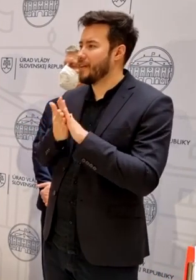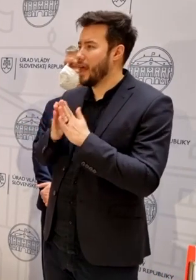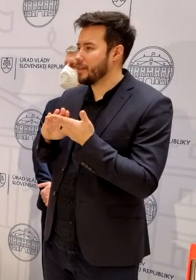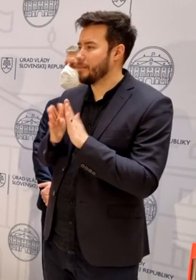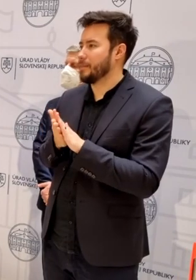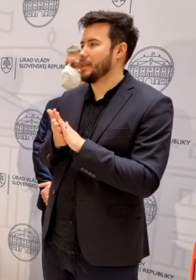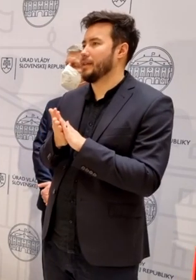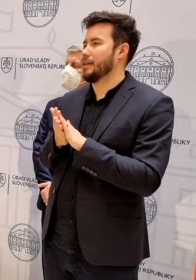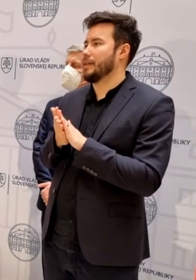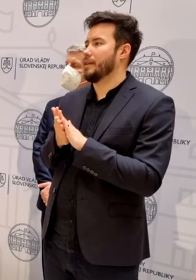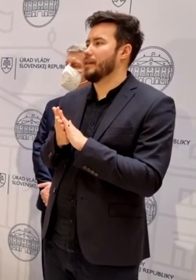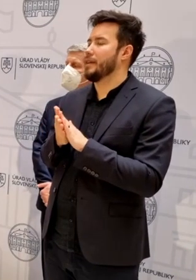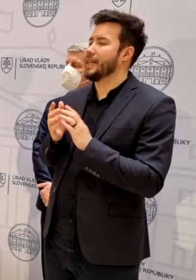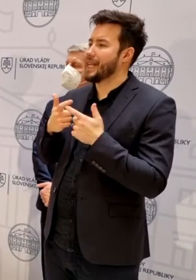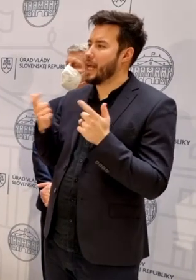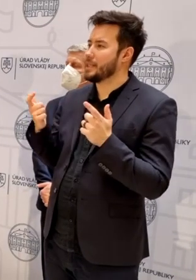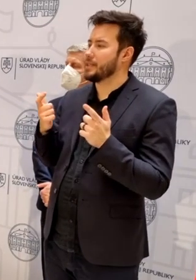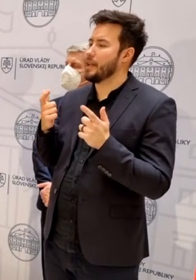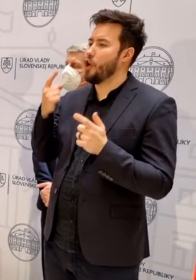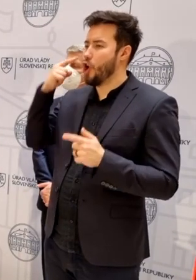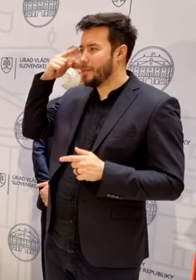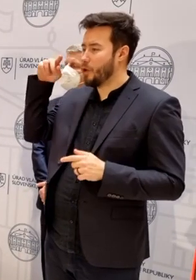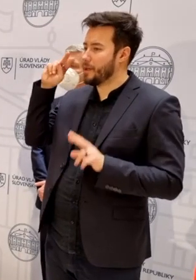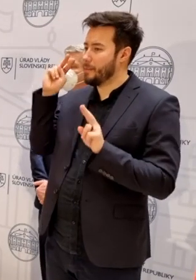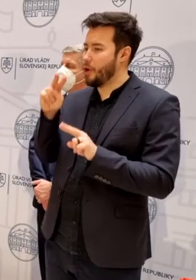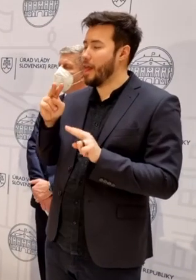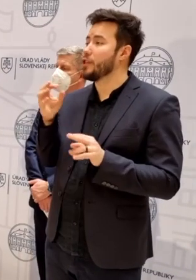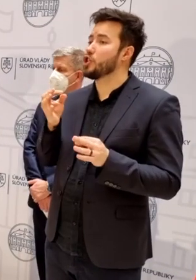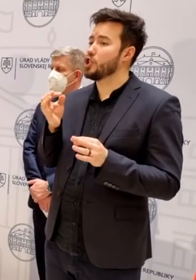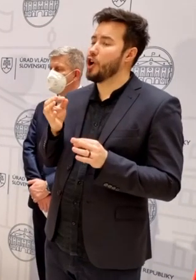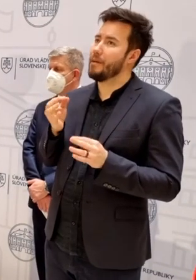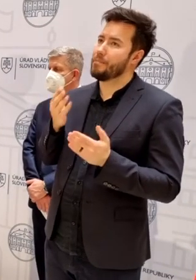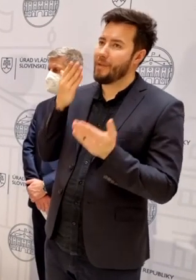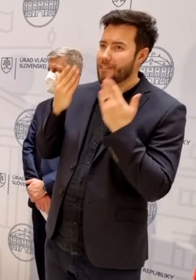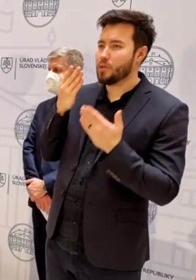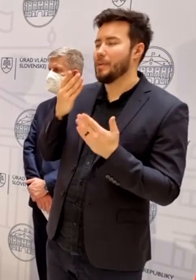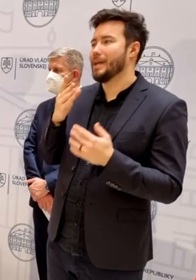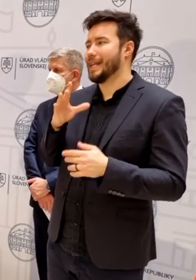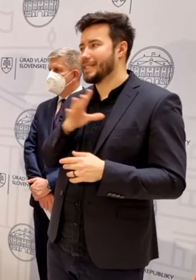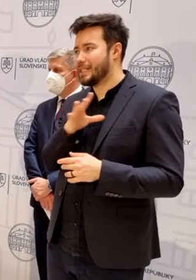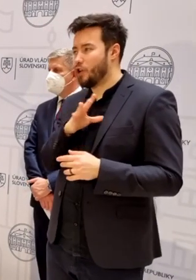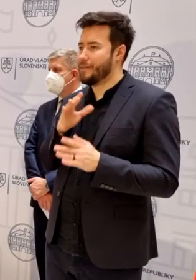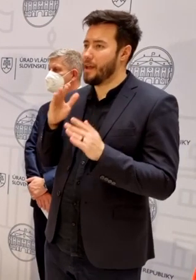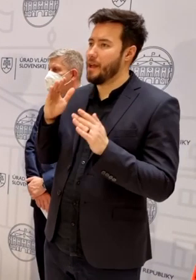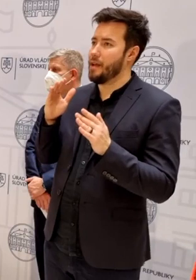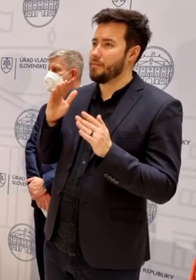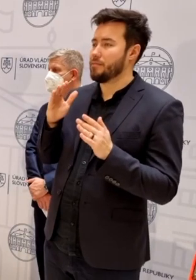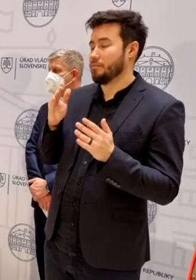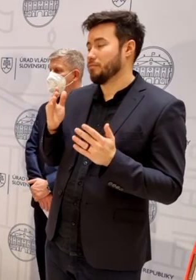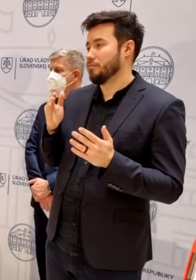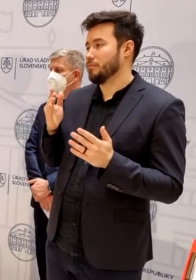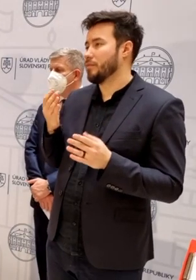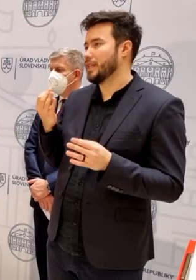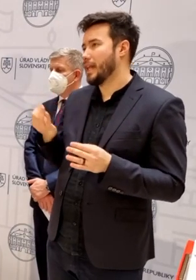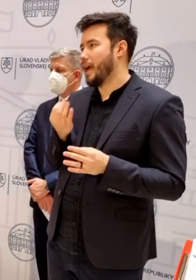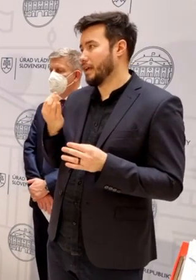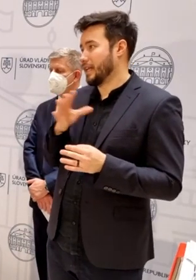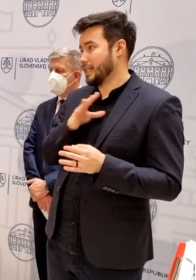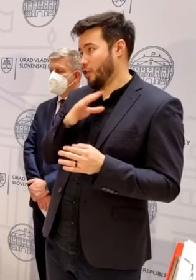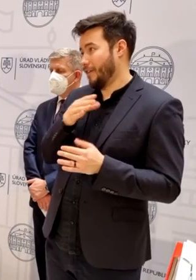aby bolo jasne zadefinované aj z tej odbornej stránky, že čo je ešte považované za potenciálne rizikové a čo je teda nejakým